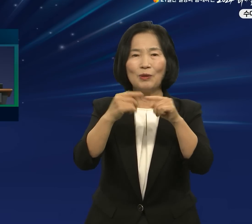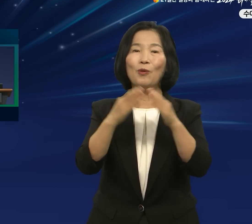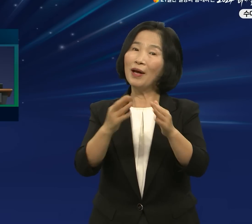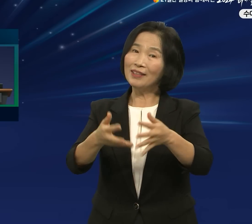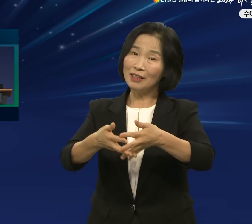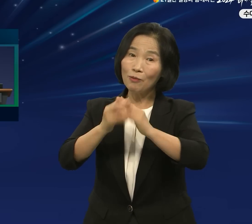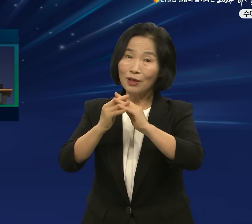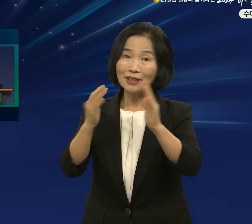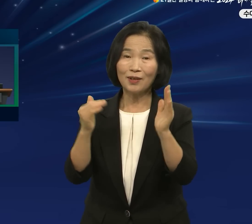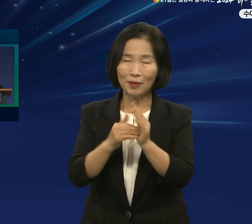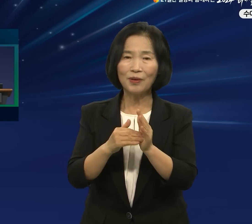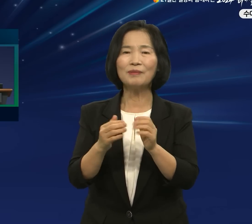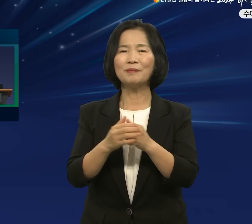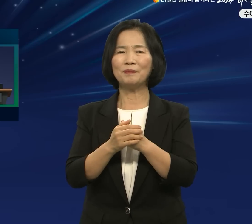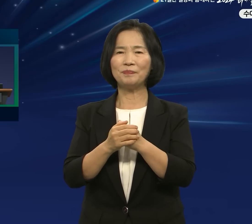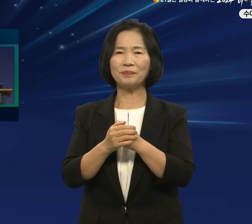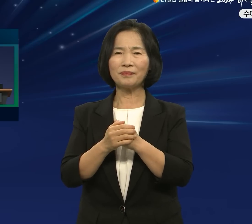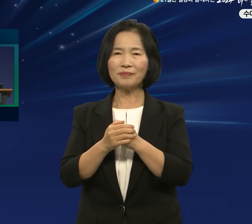세웠습니다.